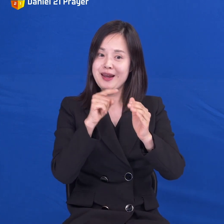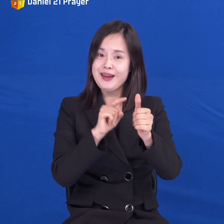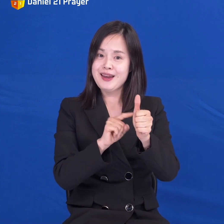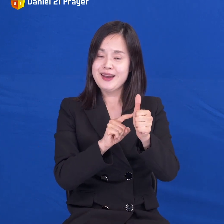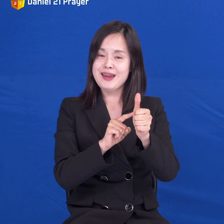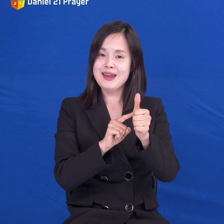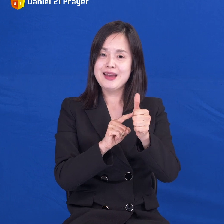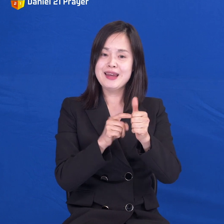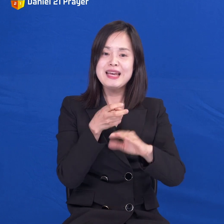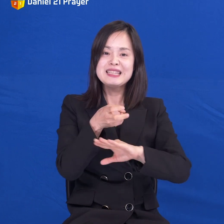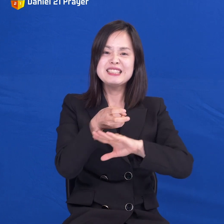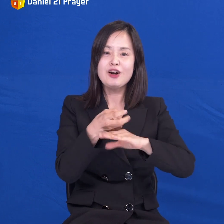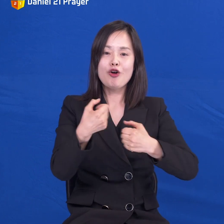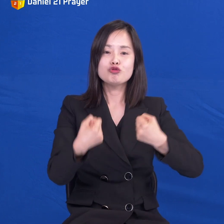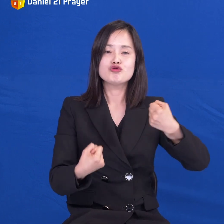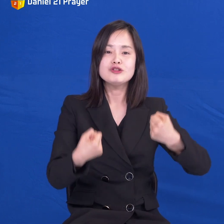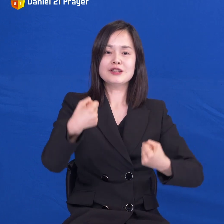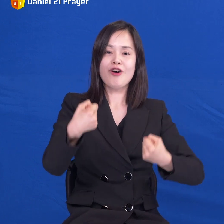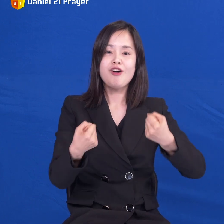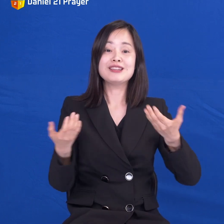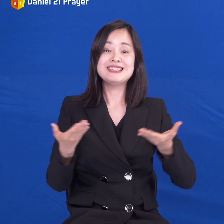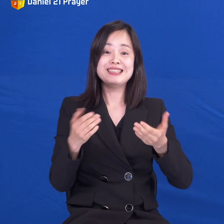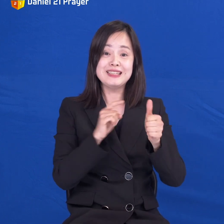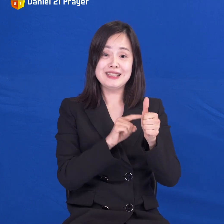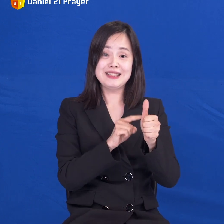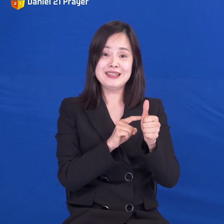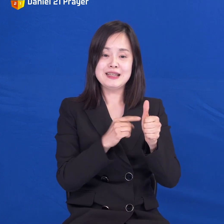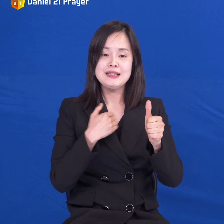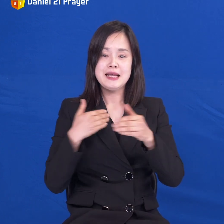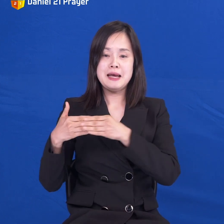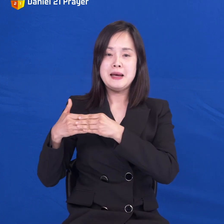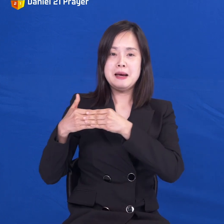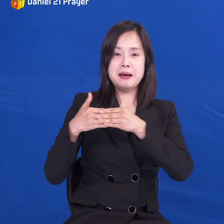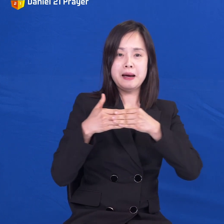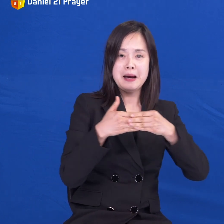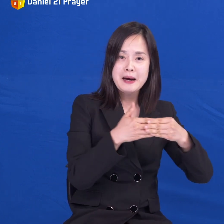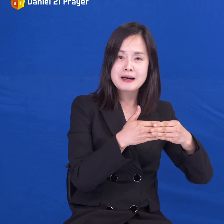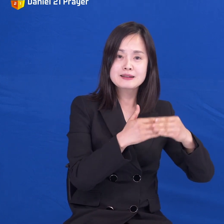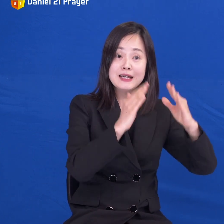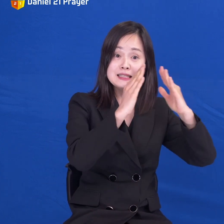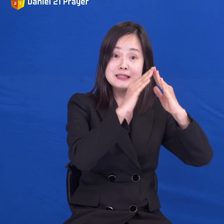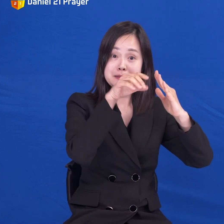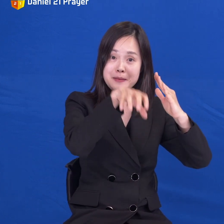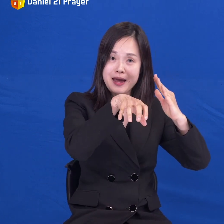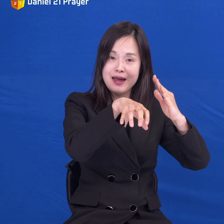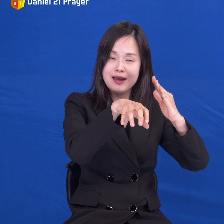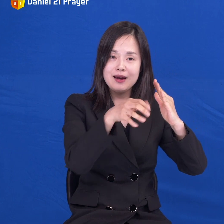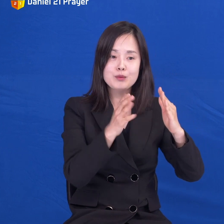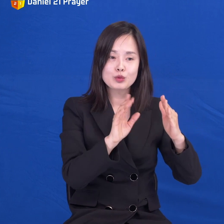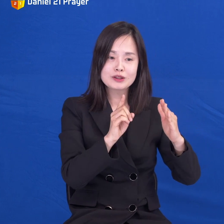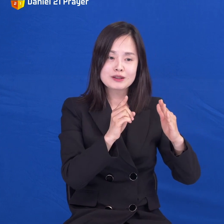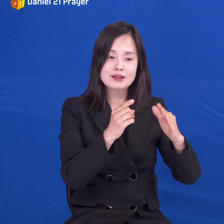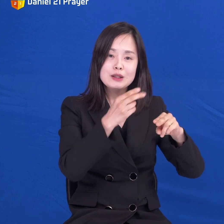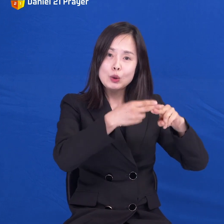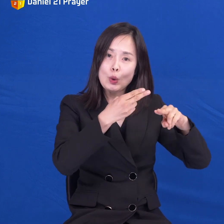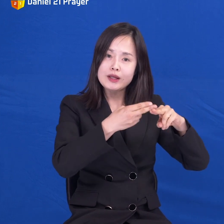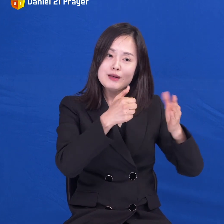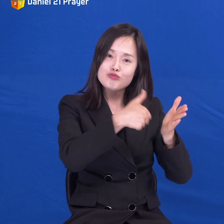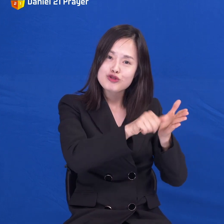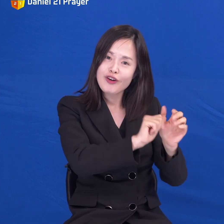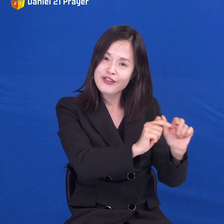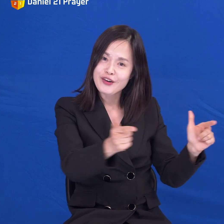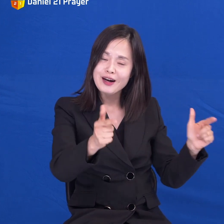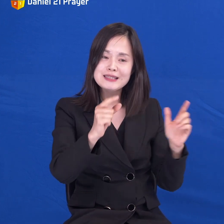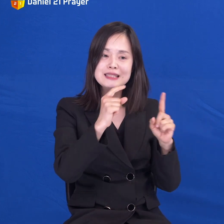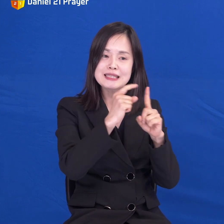이분은 저를 자기 집에 데리고 와서 부엌에서 부엌에 있는 용품들 다 언어를 알려줍니다. 방에 있는 용품을